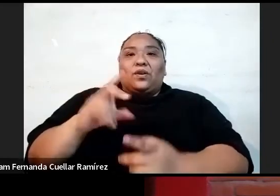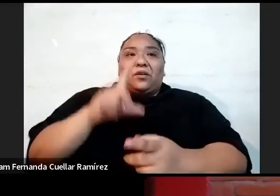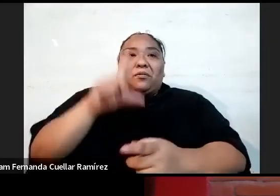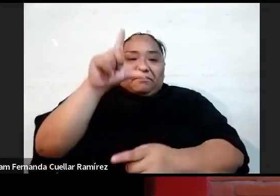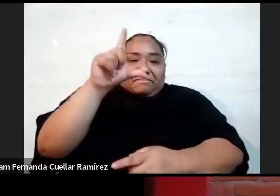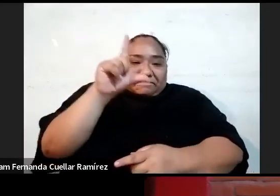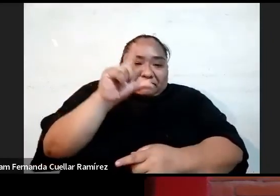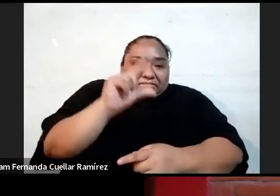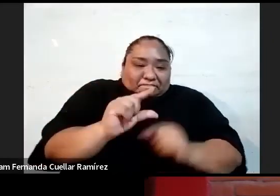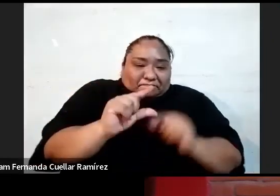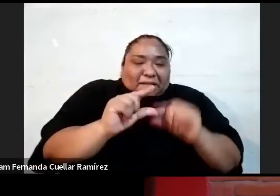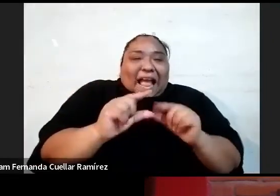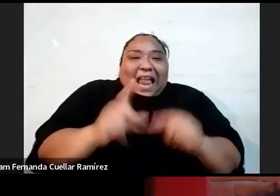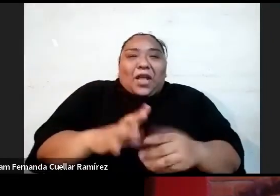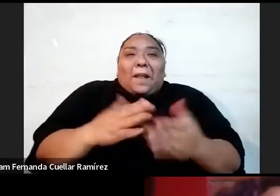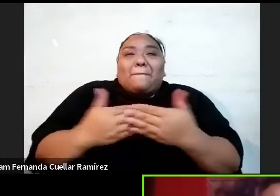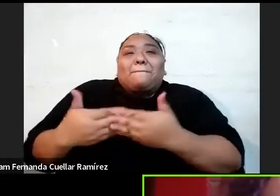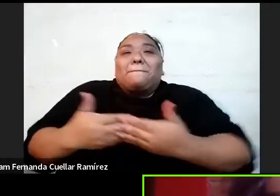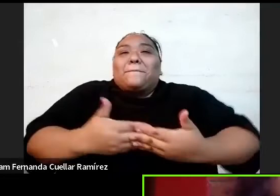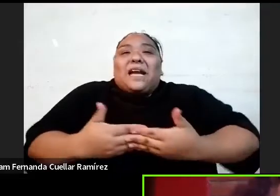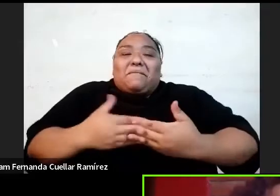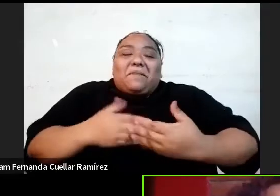nene consentido. Ajá, nene con sartén.